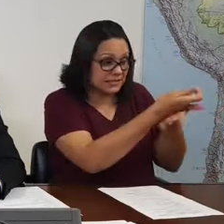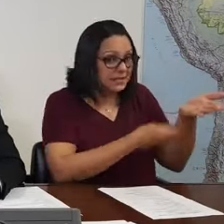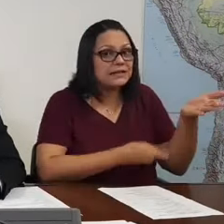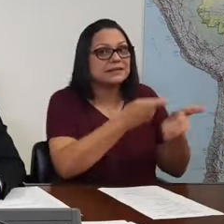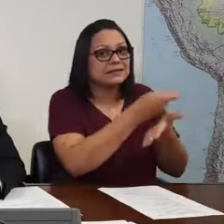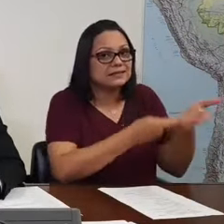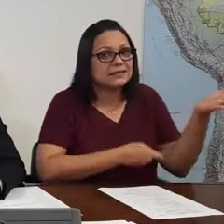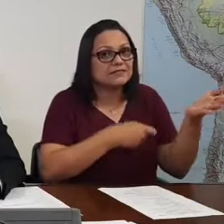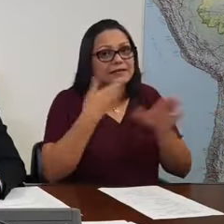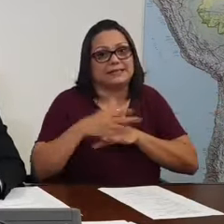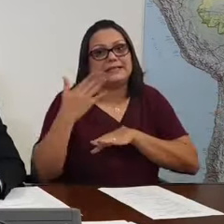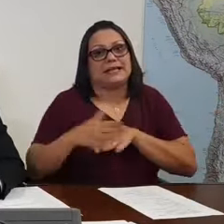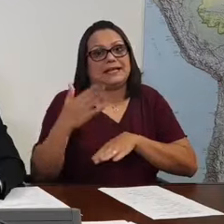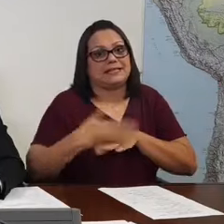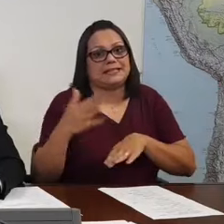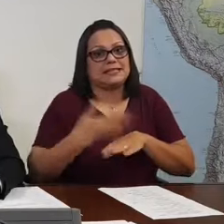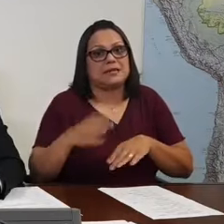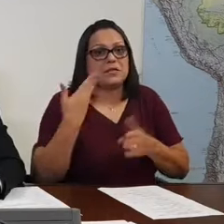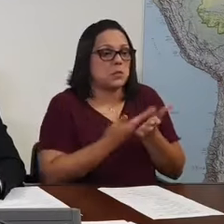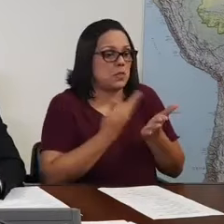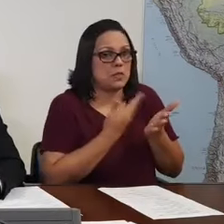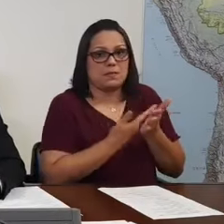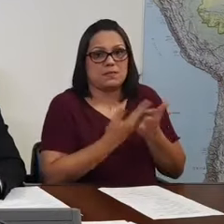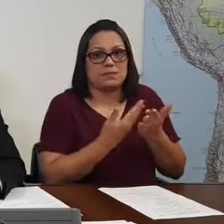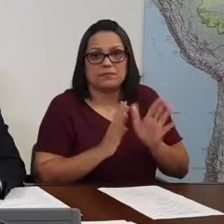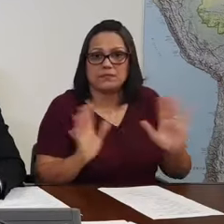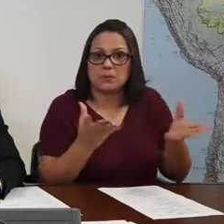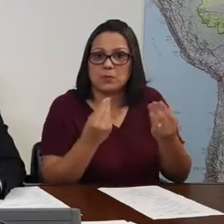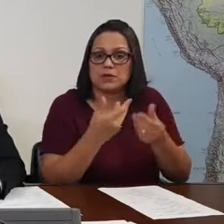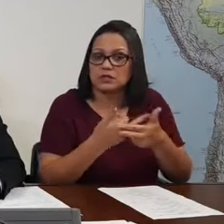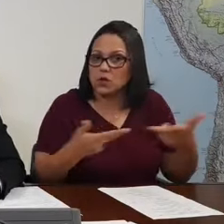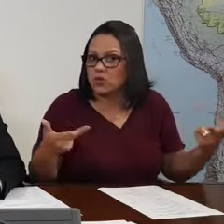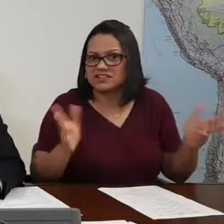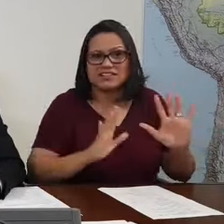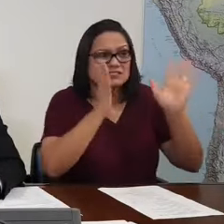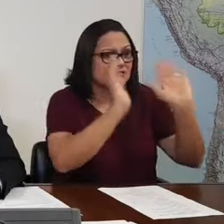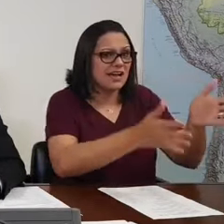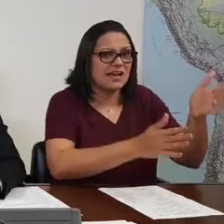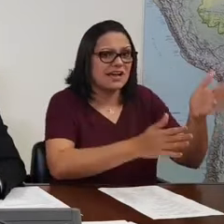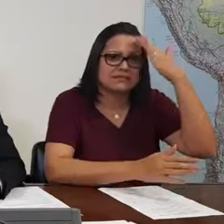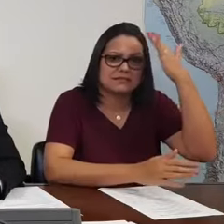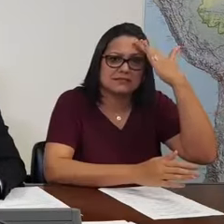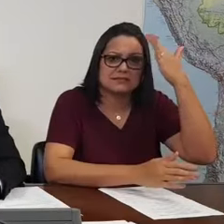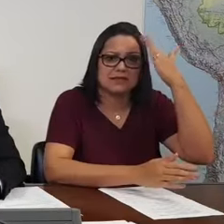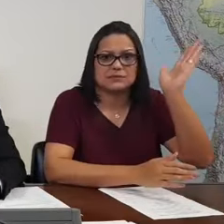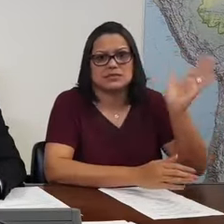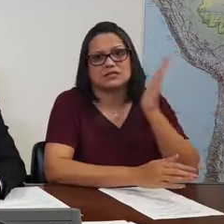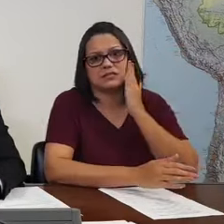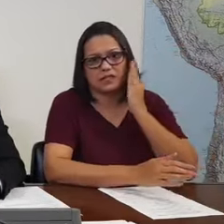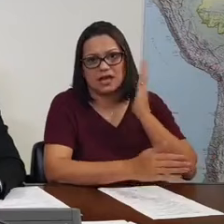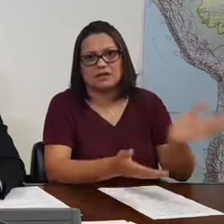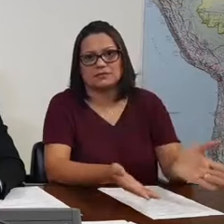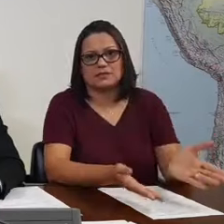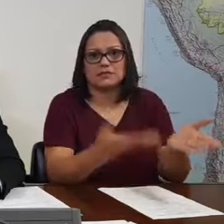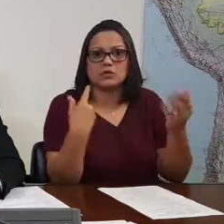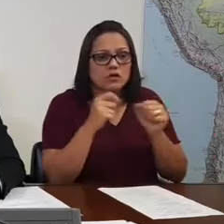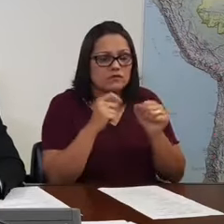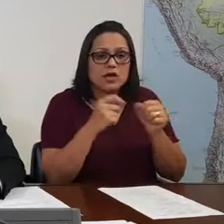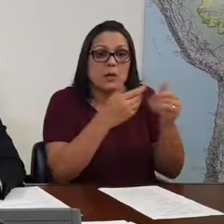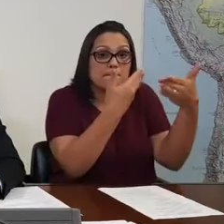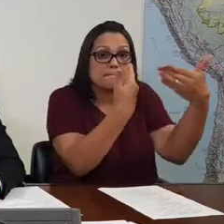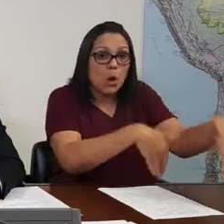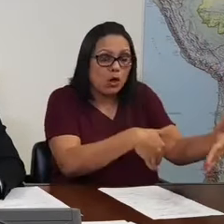tá certo? E vai para a prática. Não tem que cursar autoescola, fazer muita coisa, ter aula de uma coisa que já sabe o que vai acontecer. Então, uma prova prática